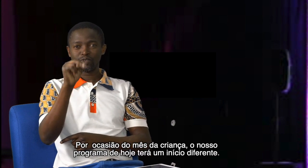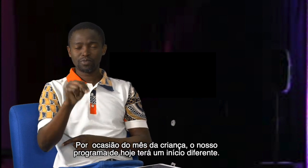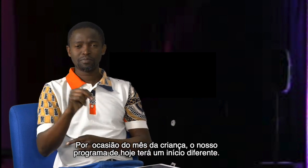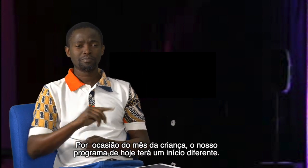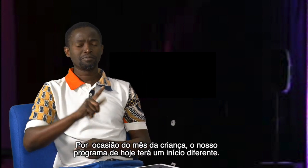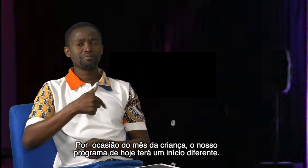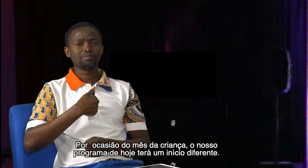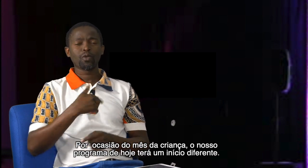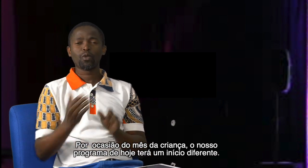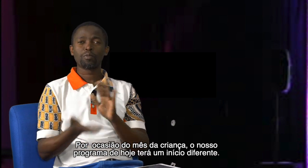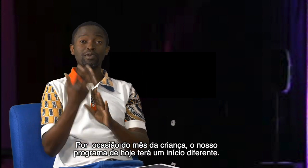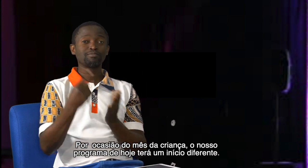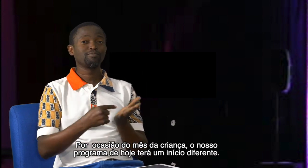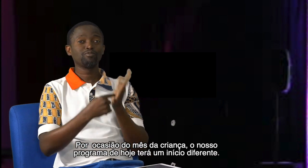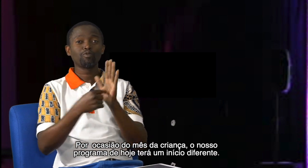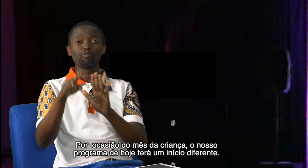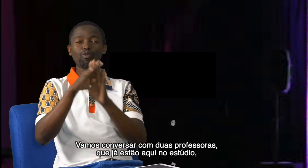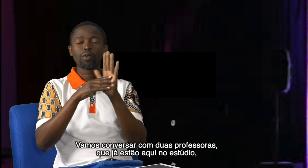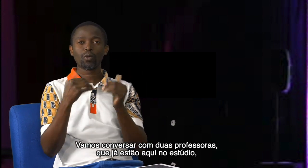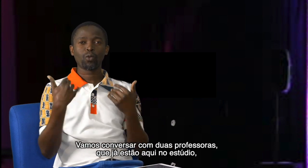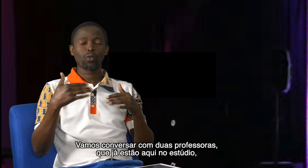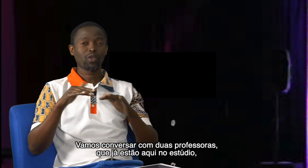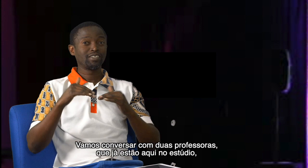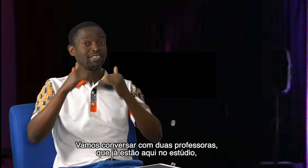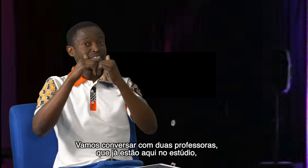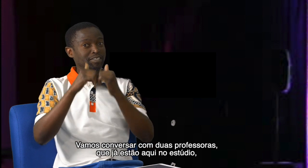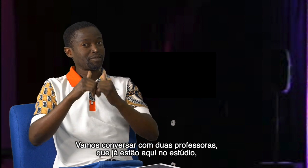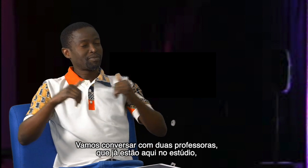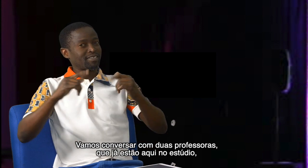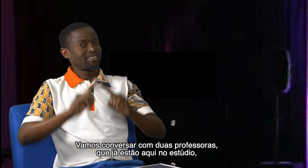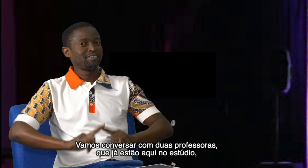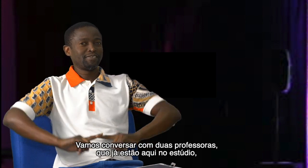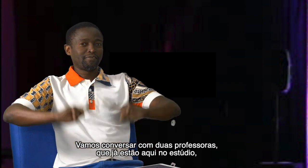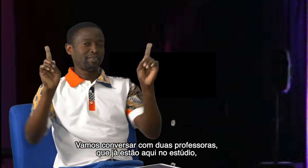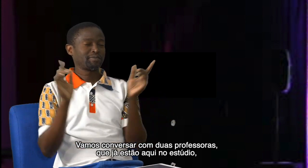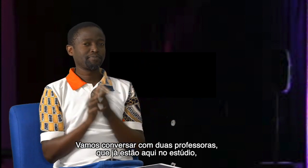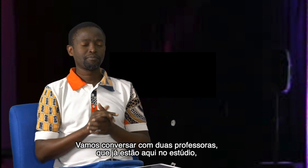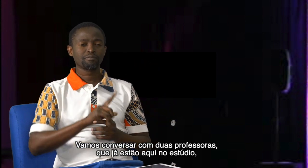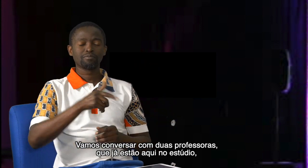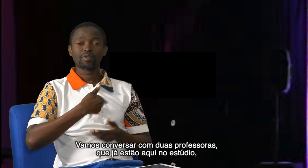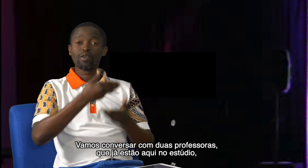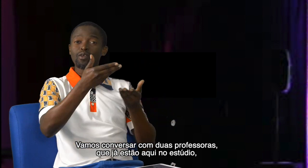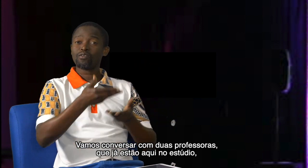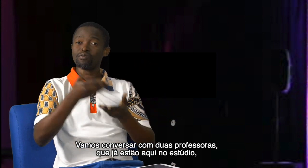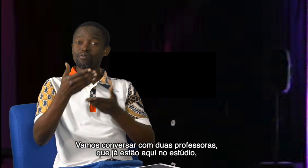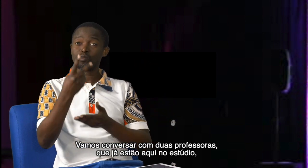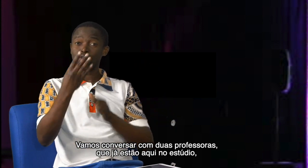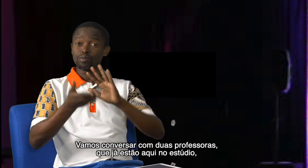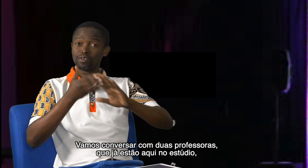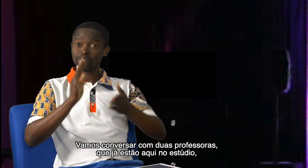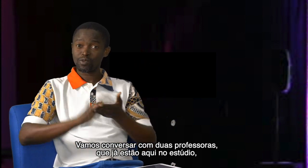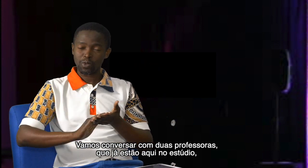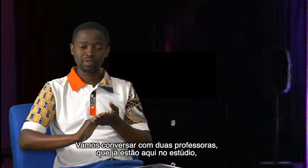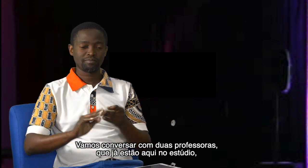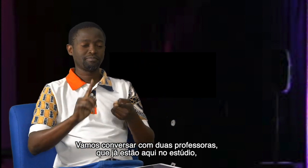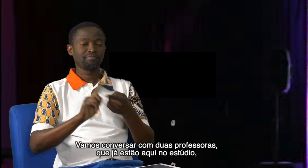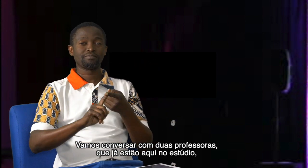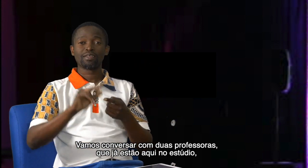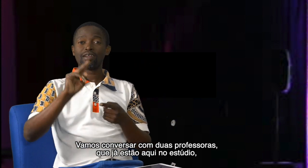programa de hoje terá um início diferente. Vamos conversar com duas professoras que já estão aqui